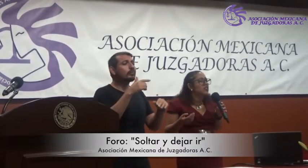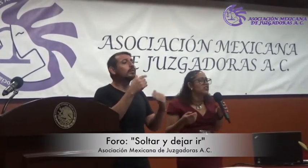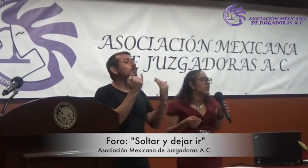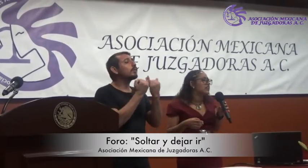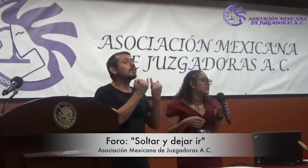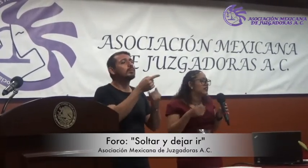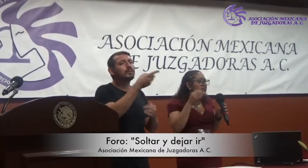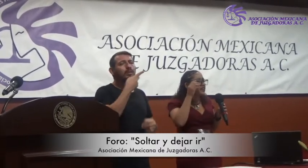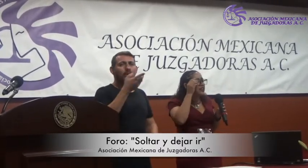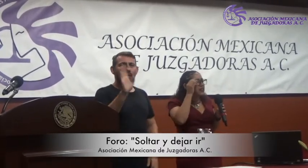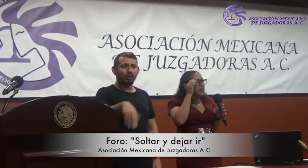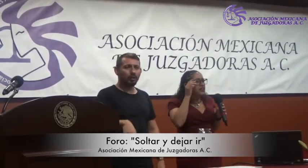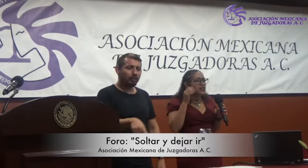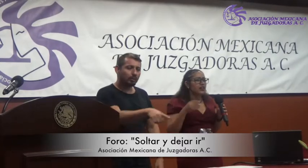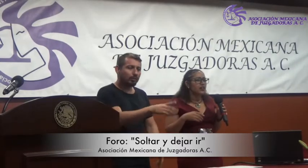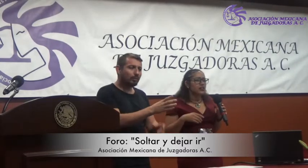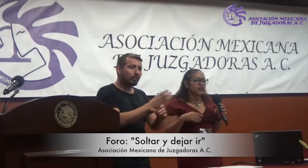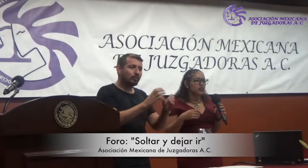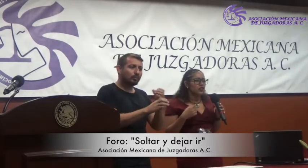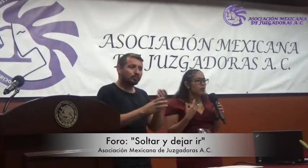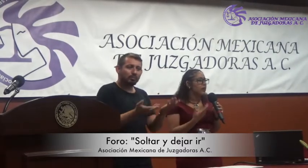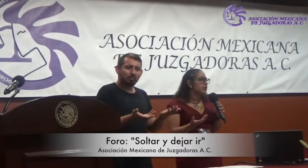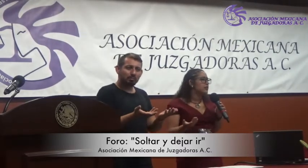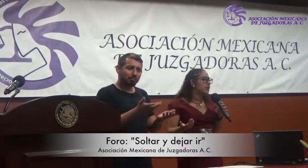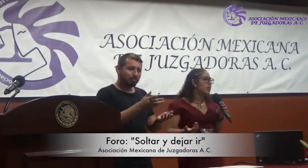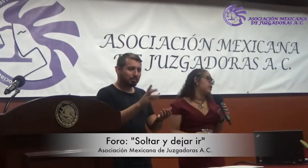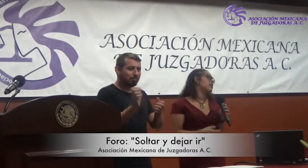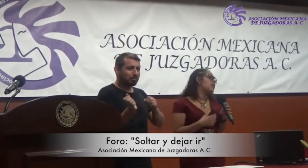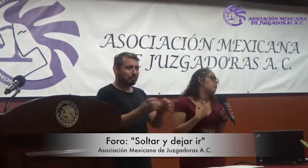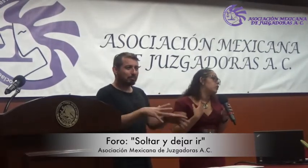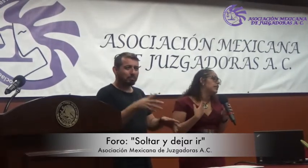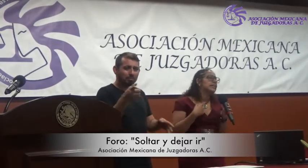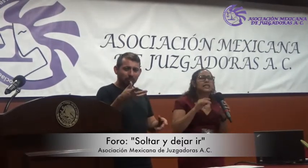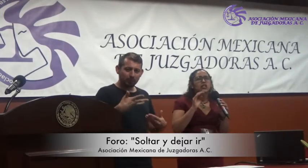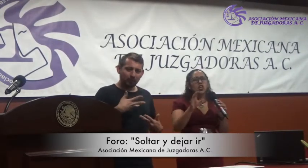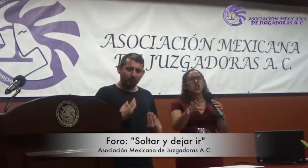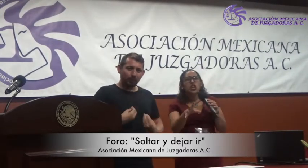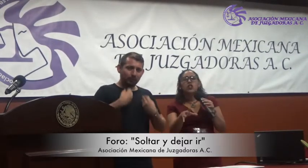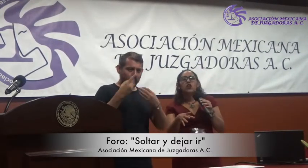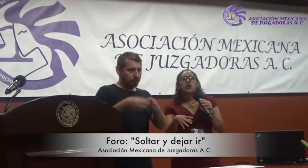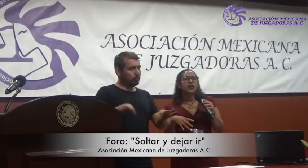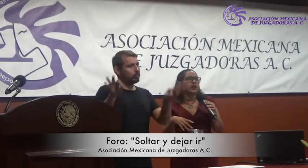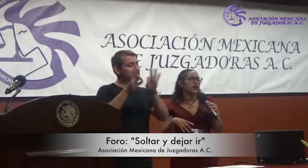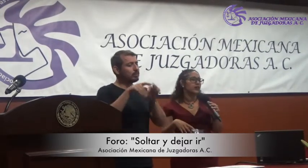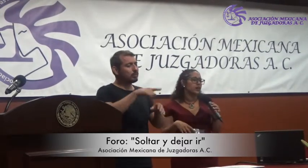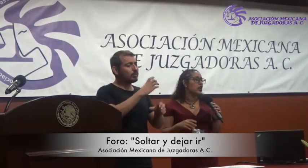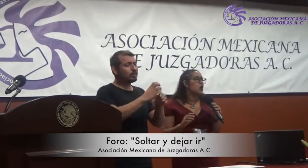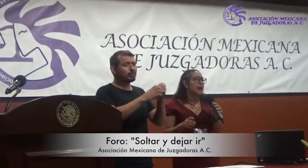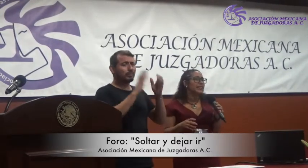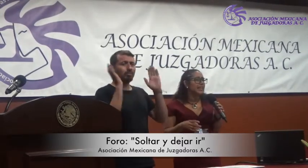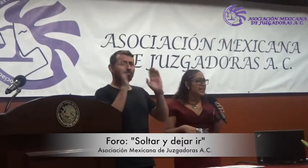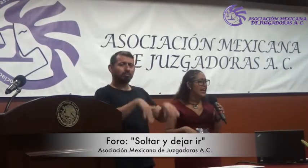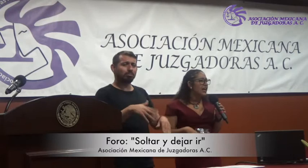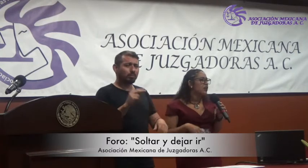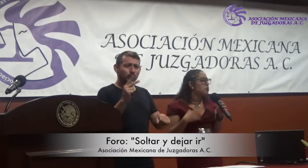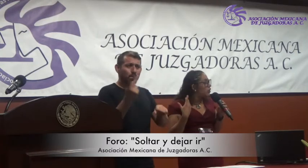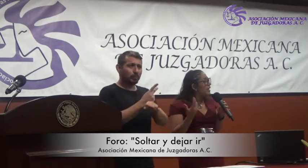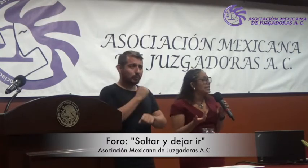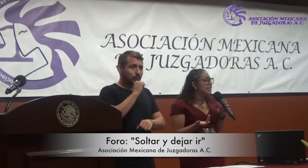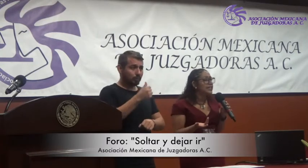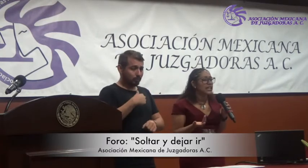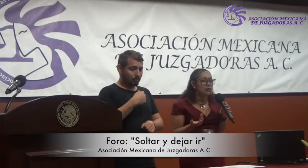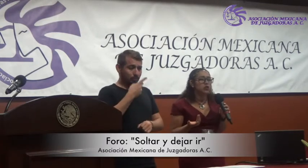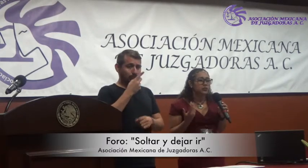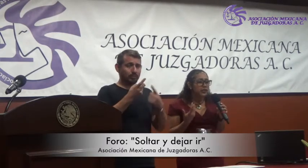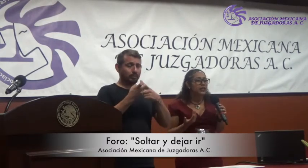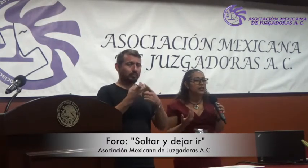fueron cosas, no perdiste la vida, lo importante es que todo quedó en lo material, lo